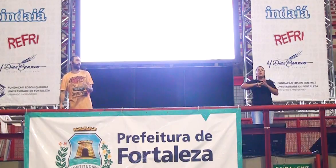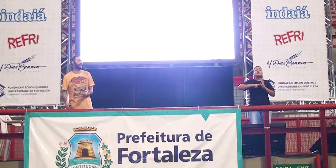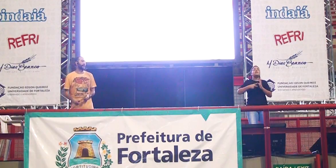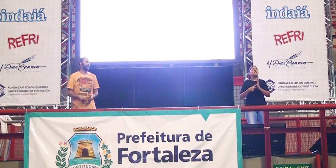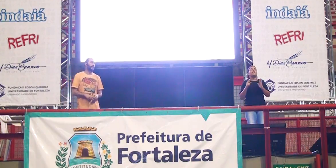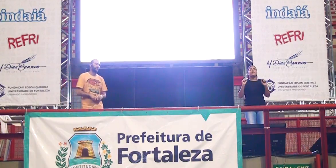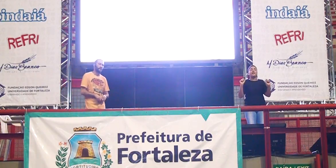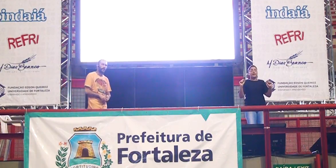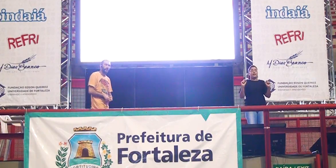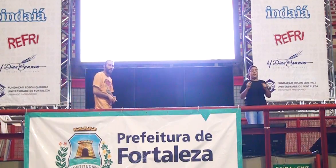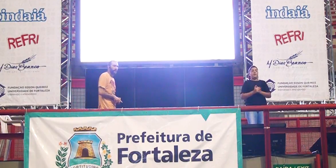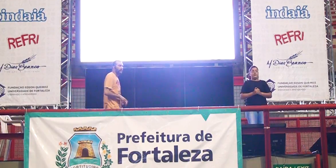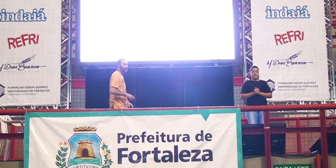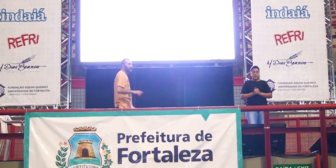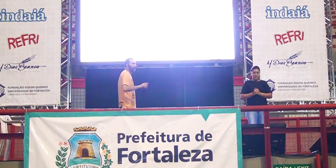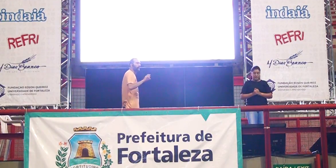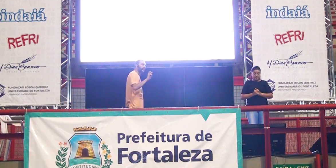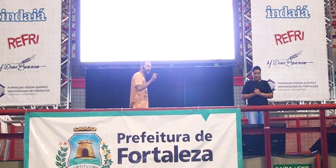temperatura atmosférica?